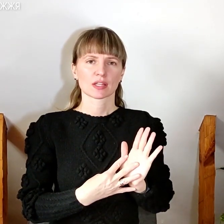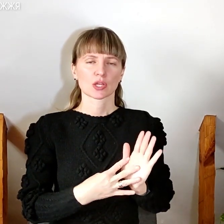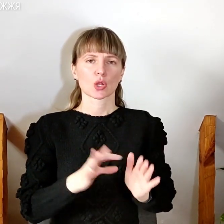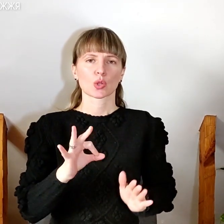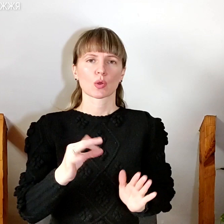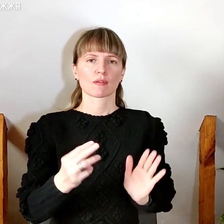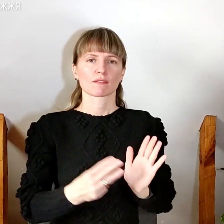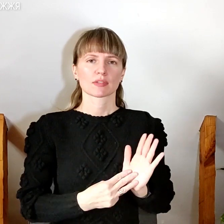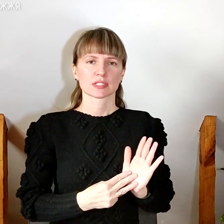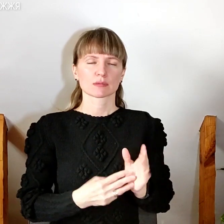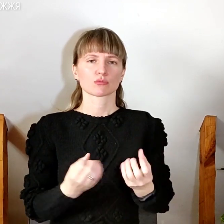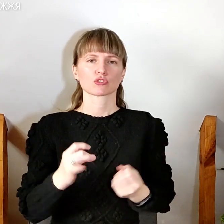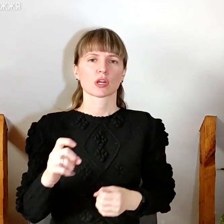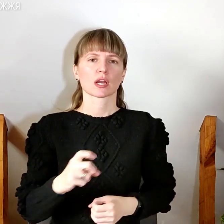068-217-99-08. Давайте ще раз.